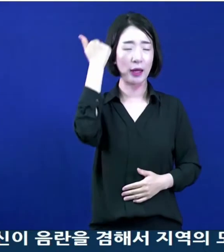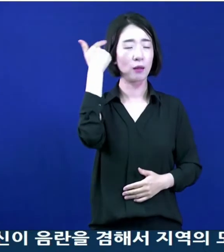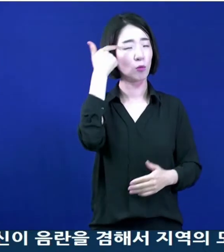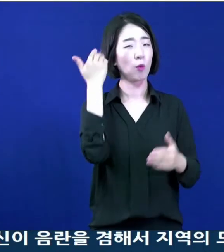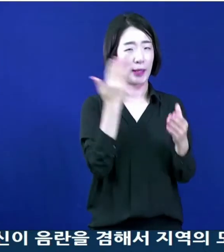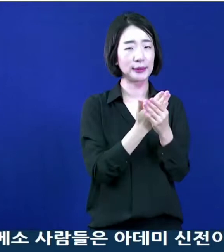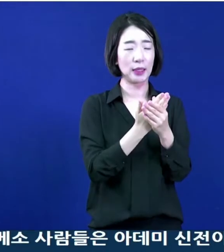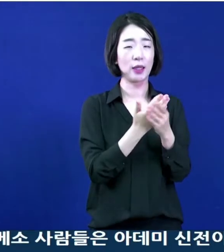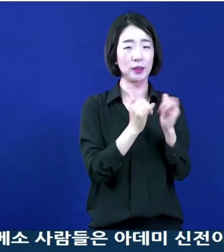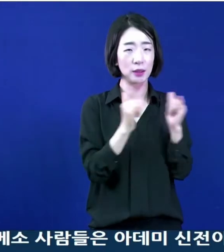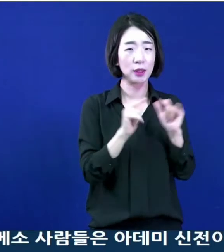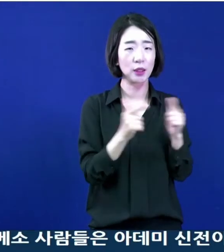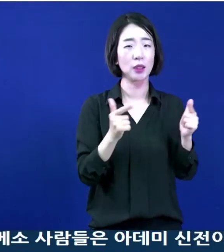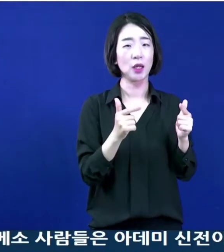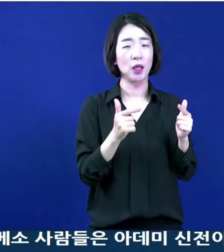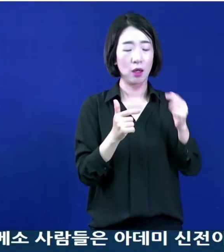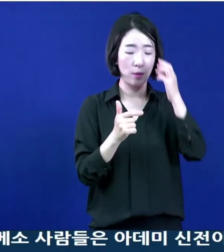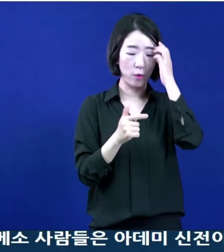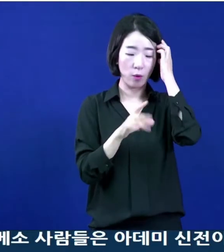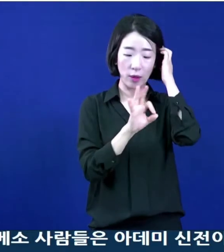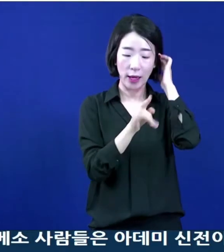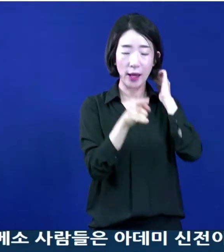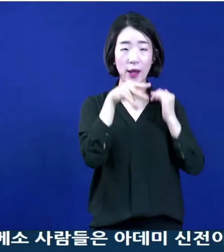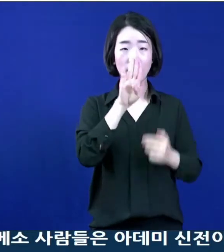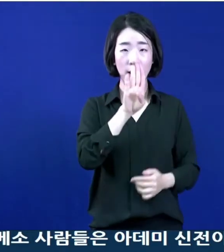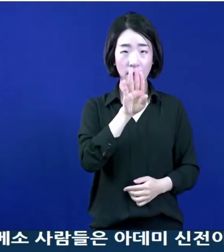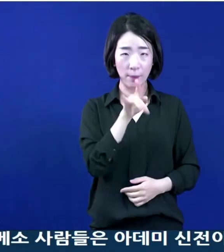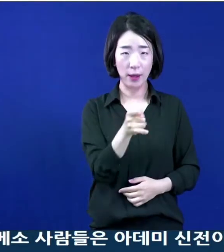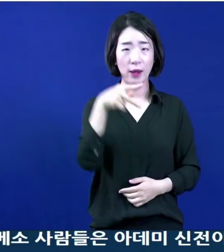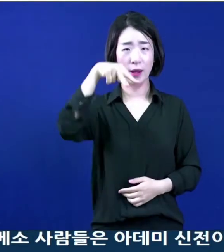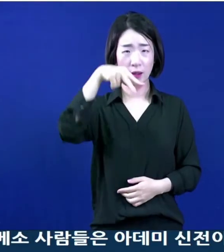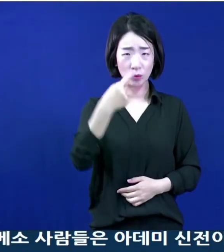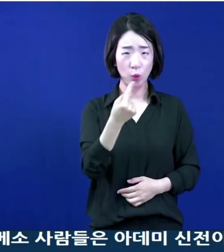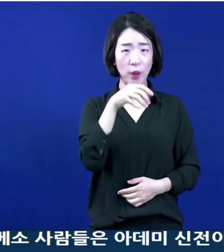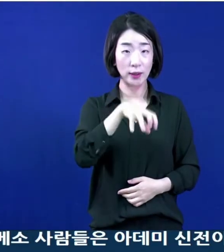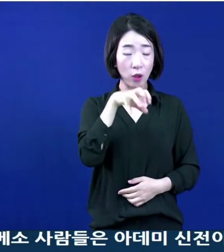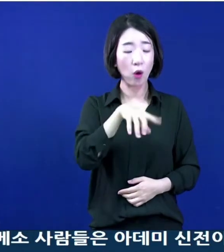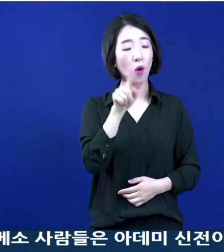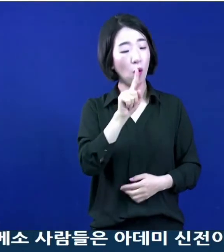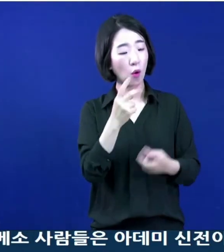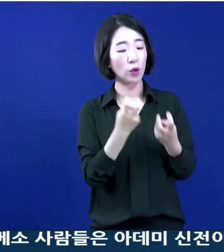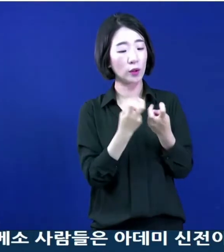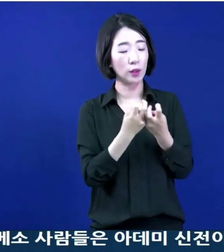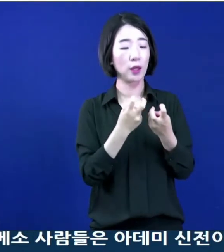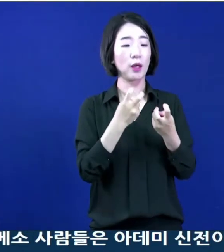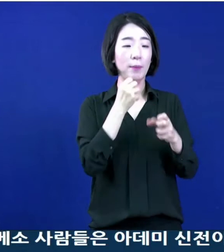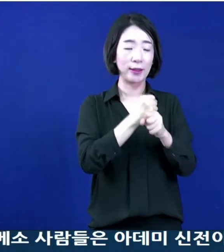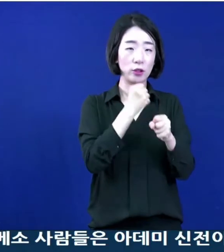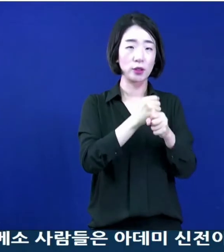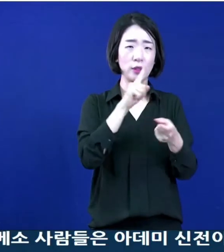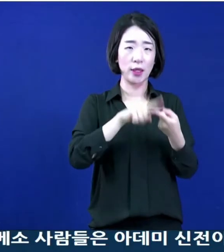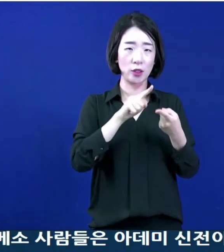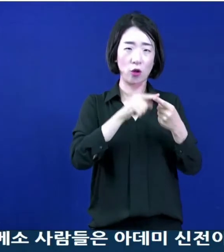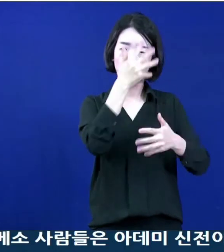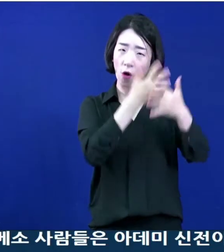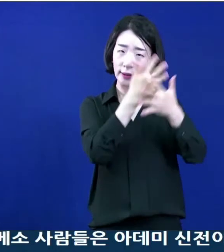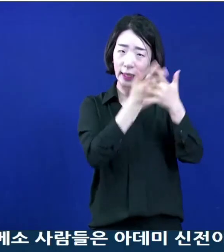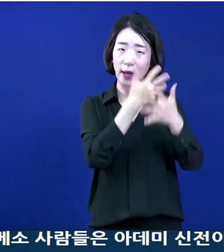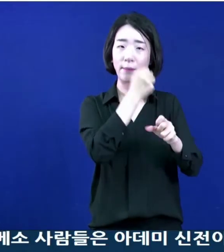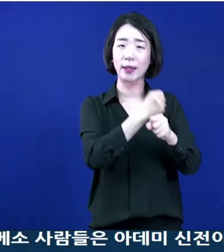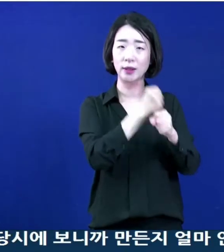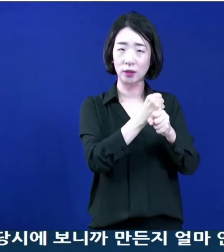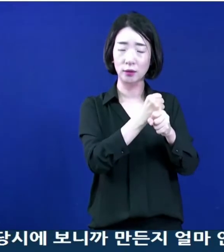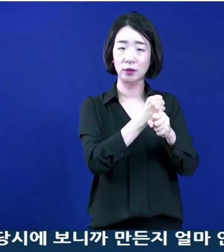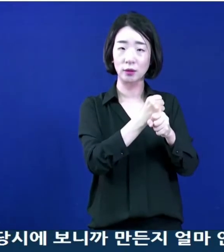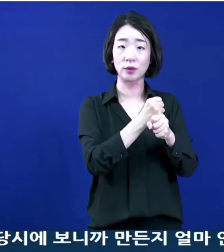에베소 전체가 어떤 구조로 되어 있는지를 이제 그 영상으로 만들어서 굉장히 좋은 영상입니다. 그 영상의 핵심